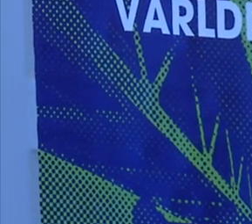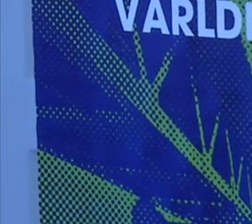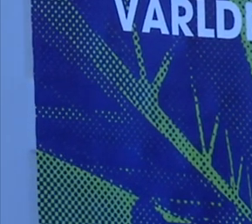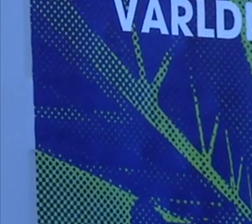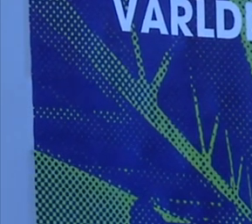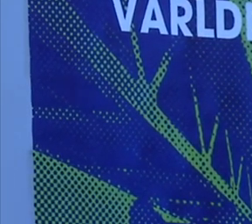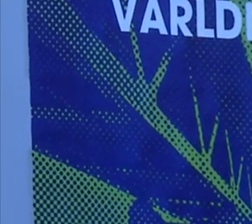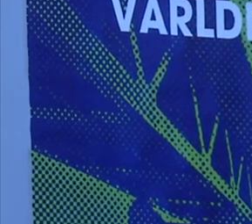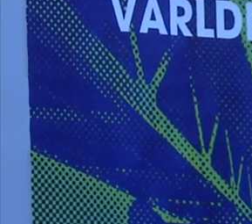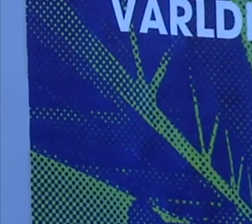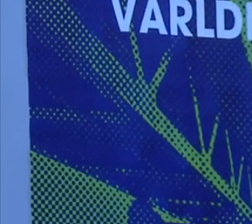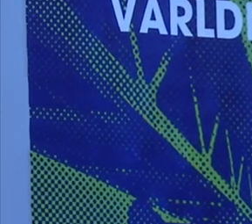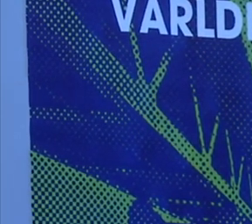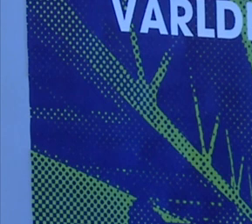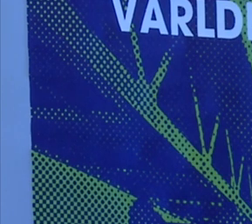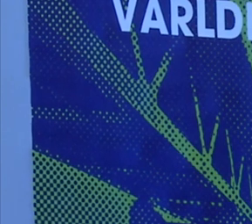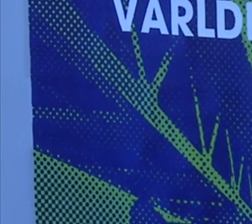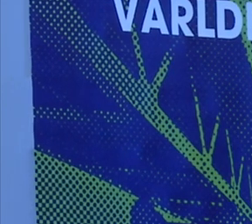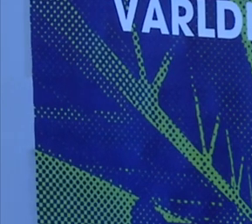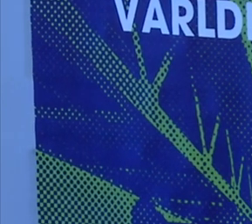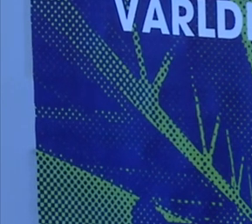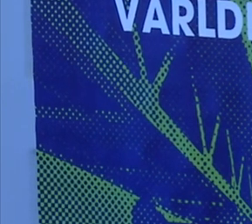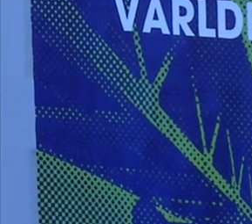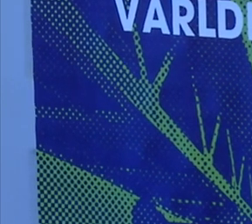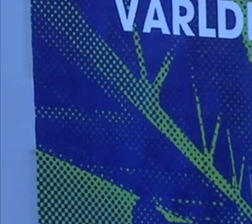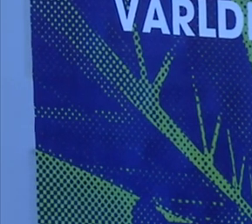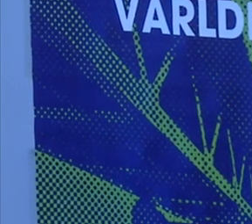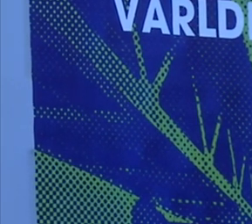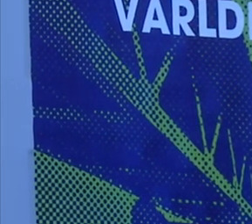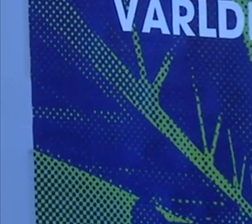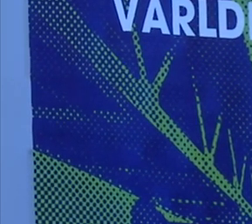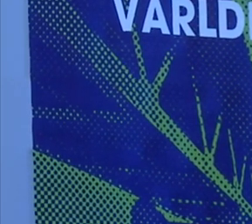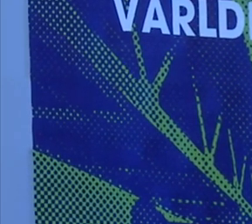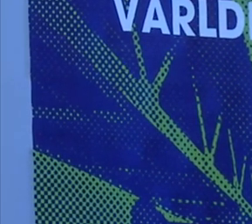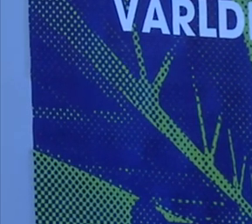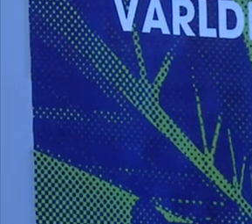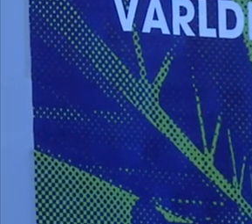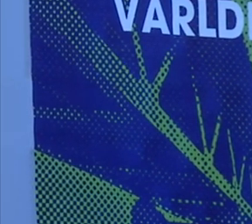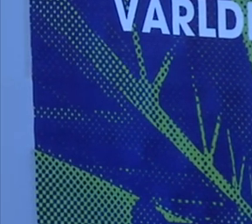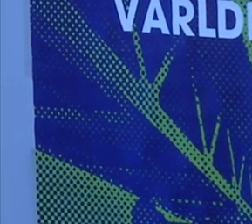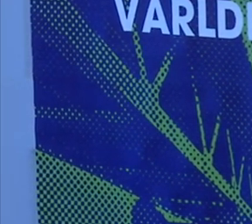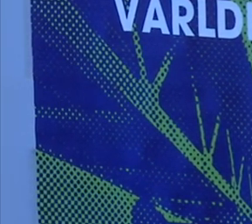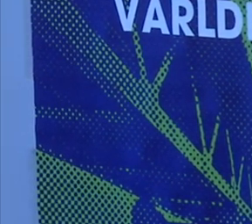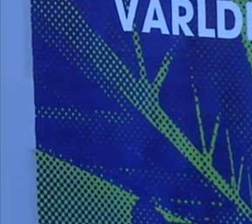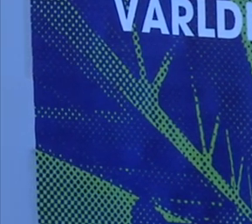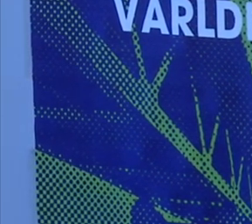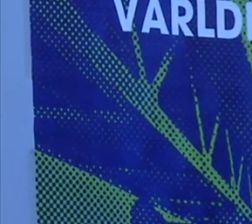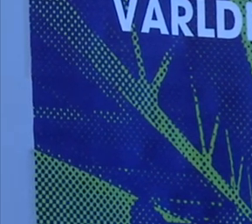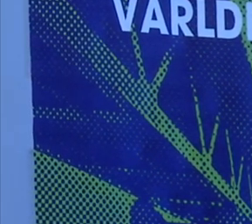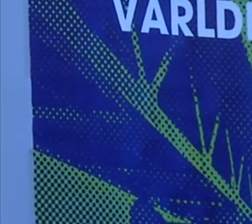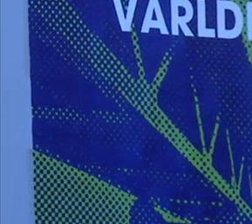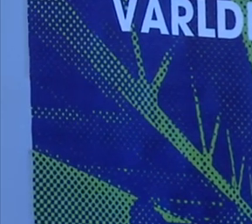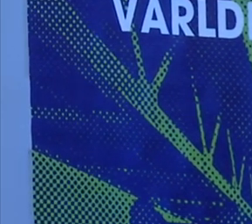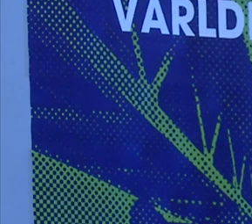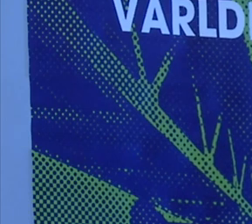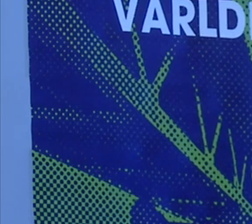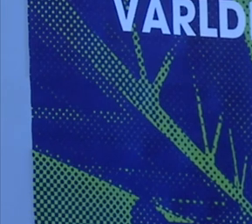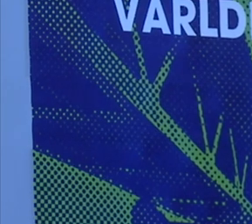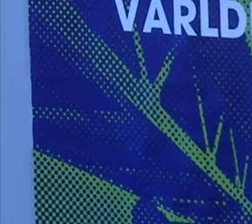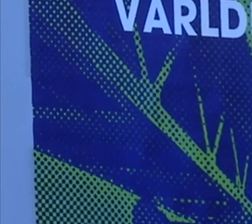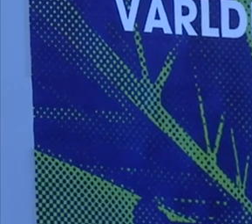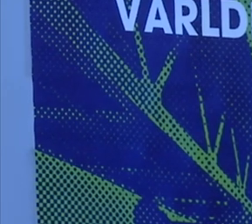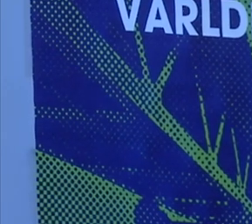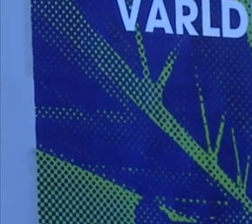liten enhet, så att säga. Är det realistiskt att man lokalt lägger resurser på att arbeta mot, så att